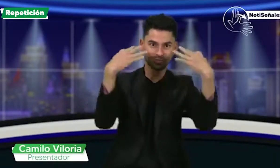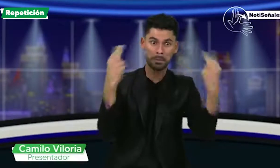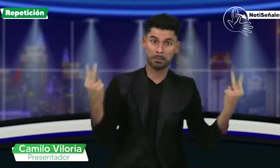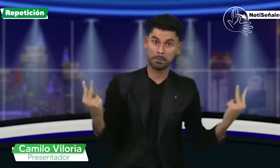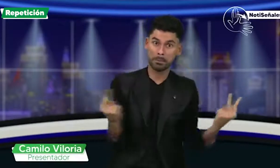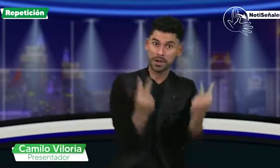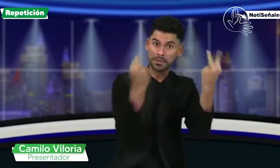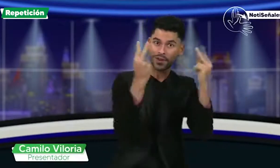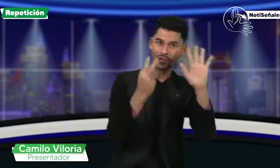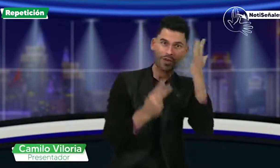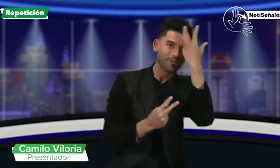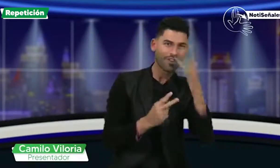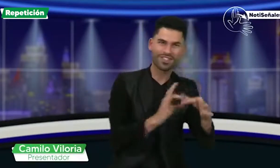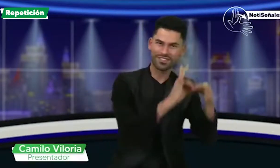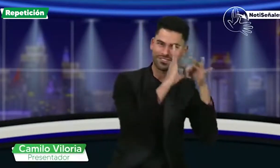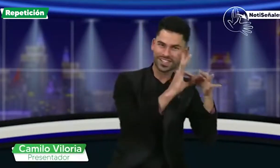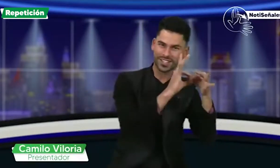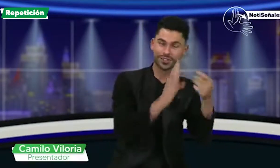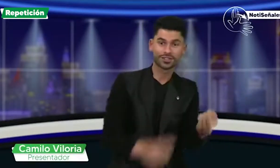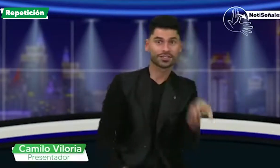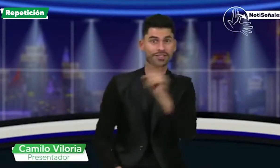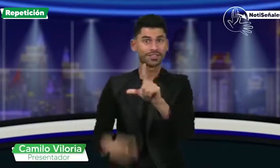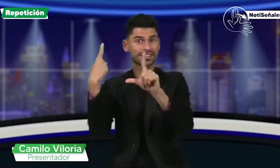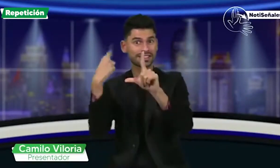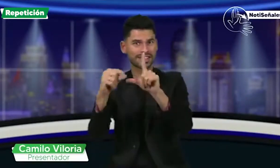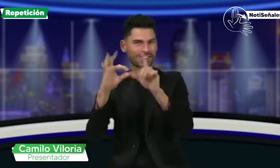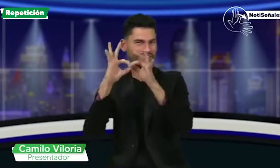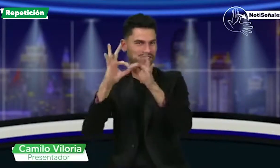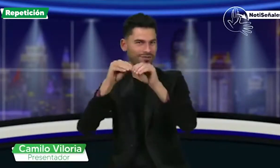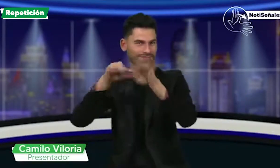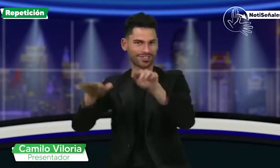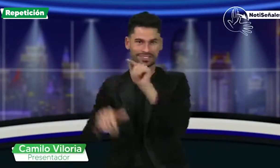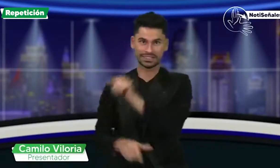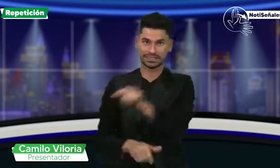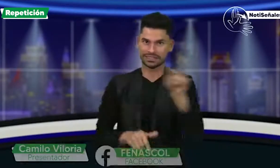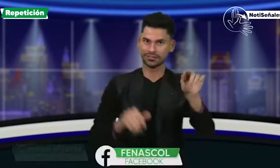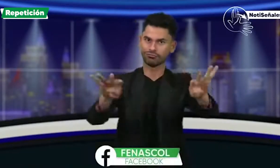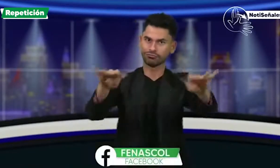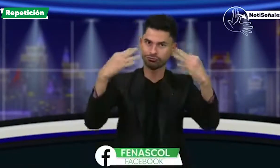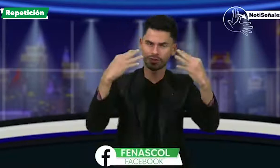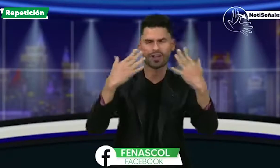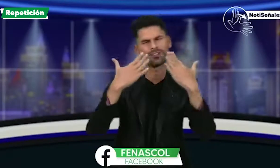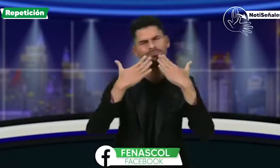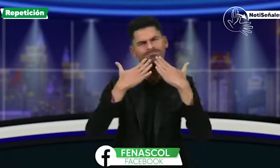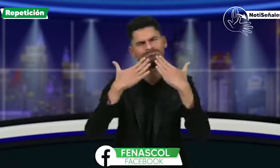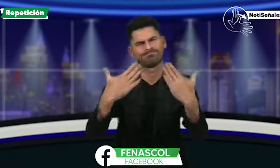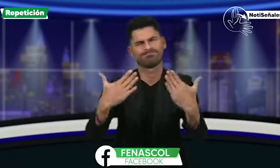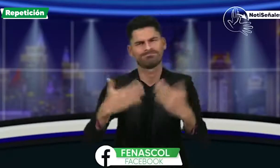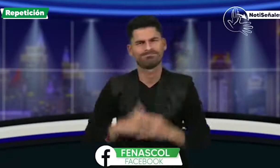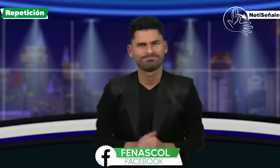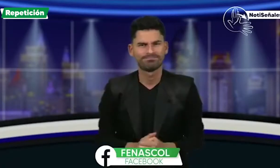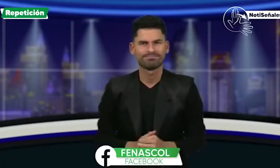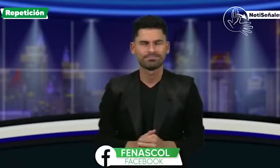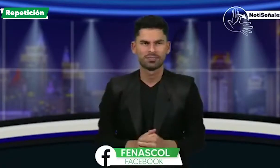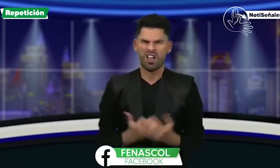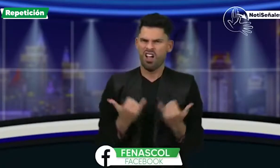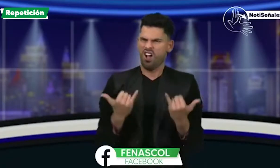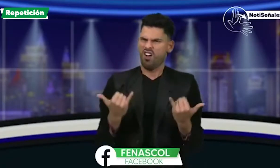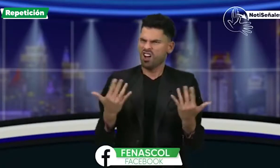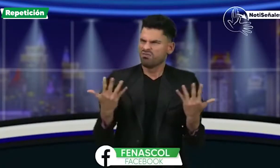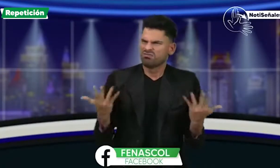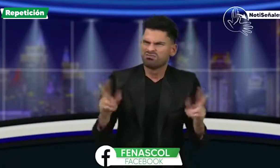Ustedes saben Que nos pueden ver Por Fenascol Live En Facebook Y